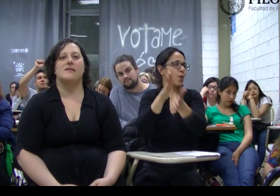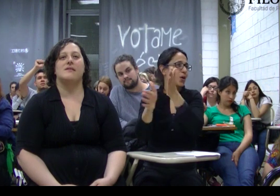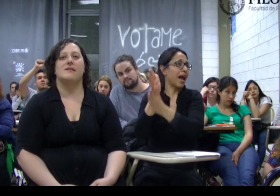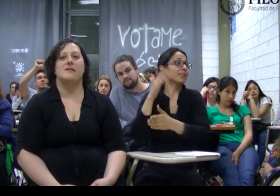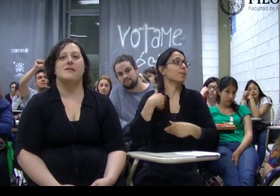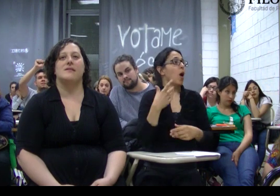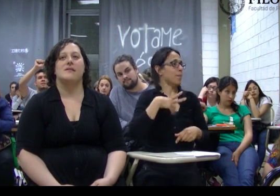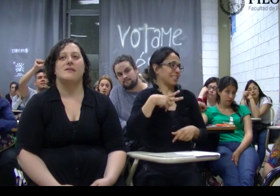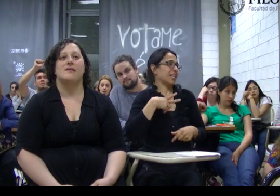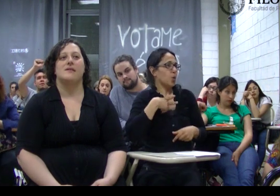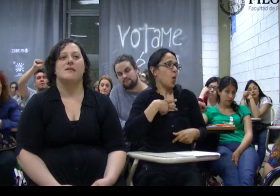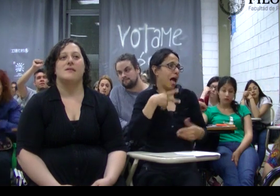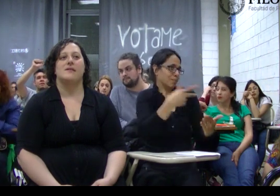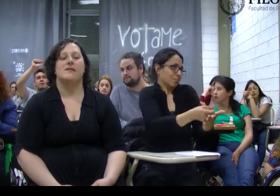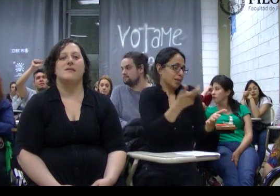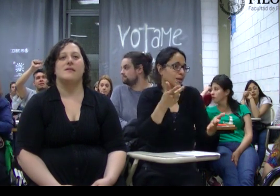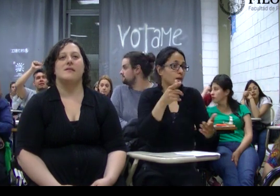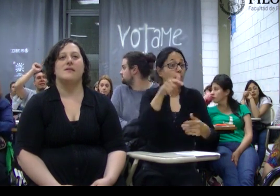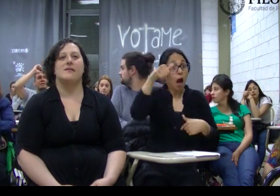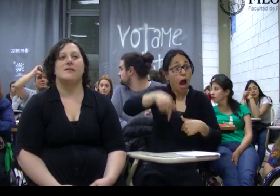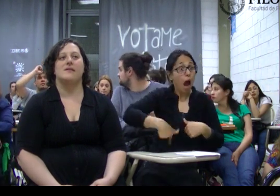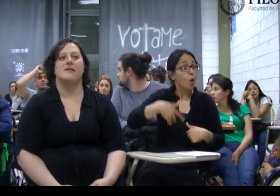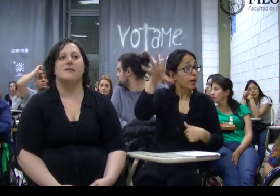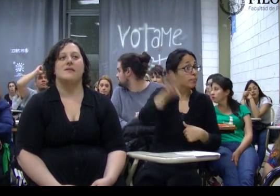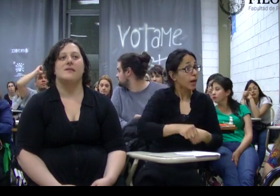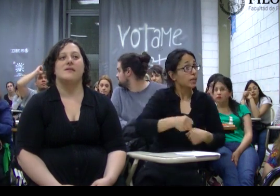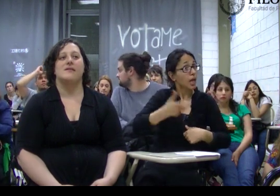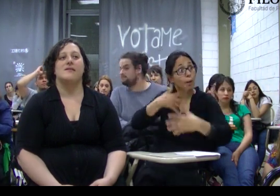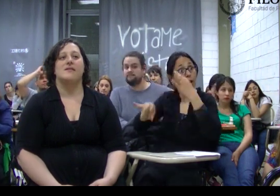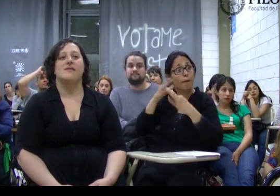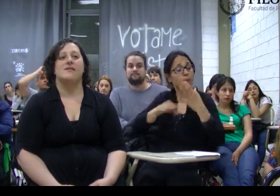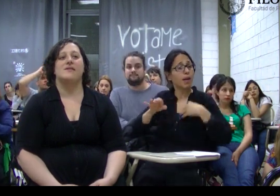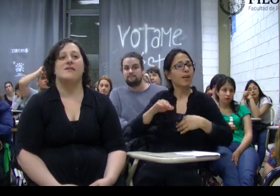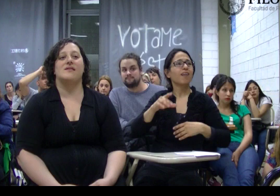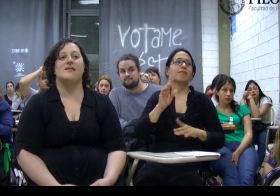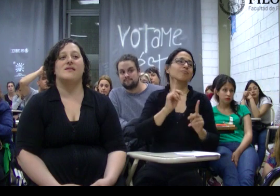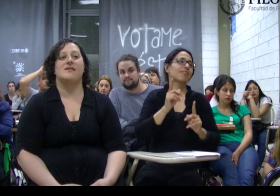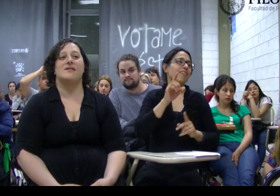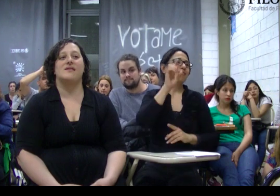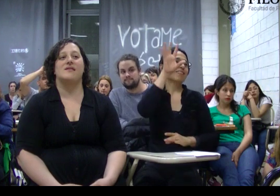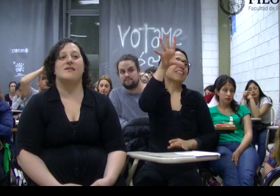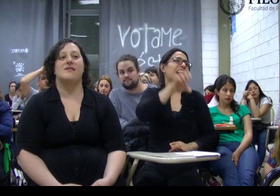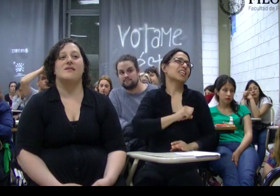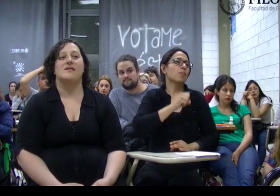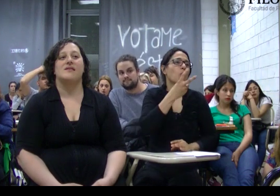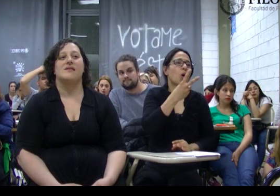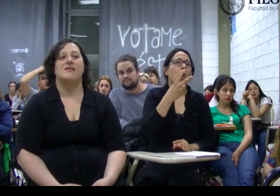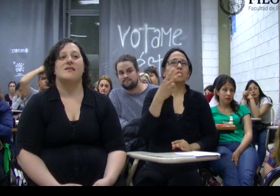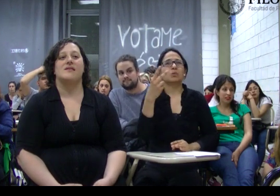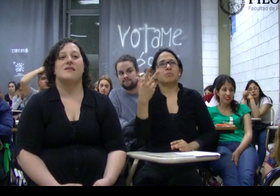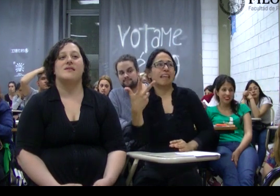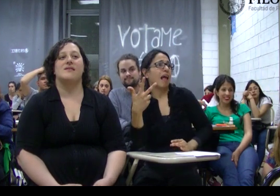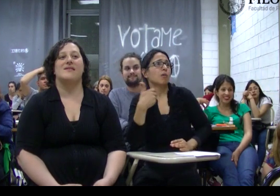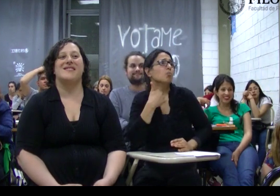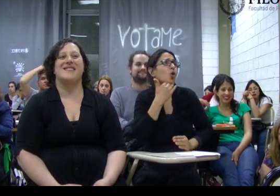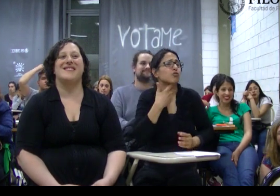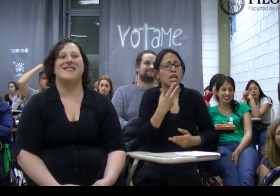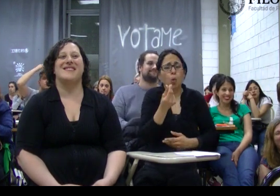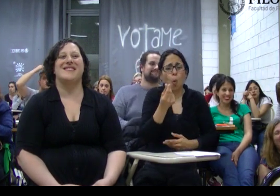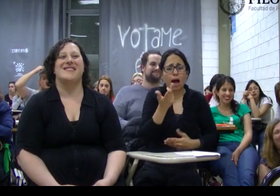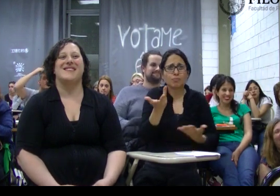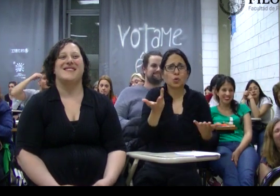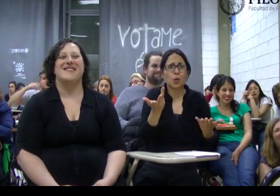¿Las escuelas lo pueden solicitar? ¿Tienes para vender el material acá? Trajimos dos o tres, no sé ni cuánto cuesta. Podemos mirar